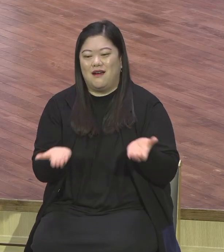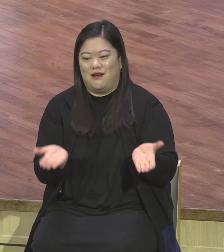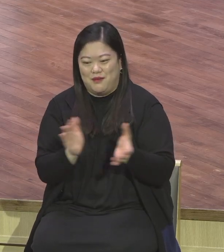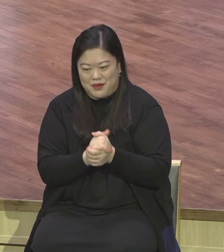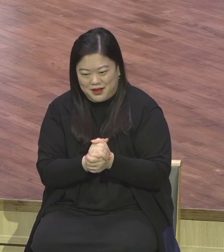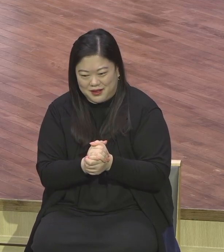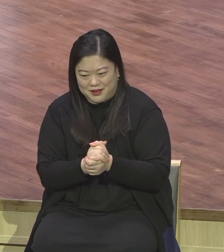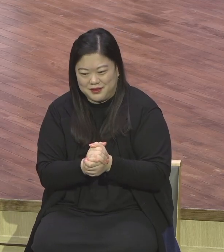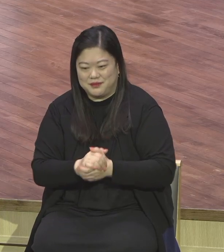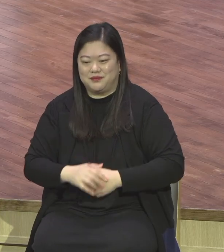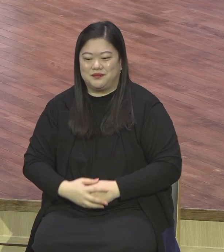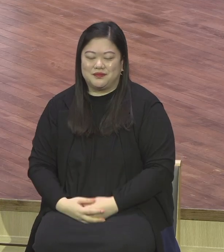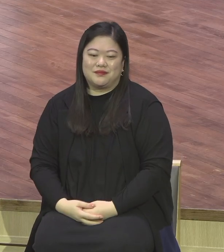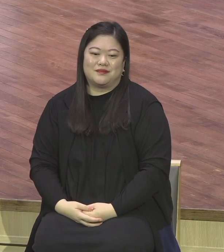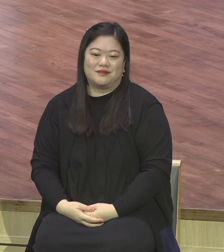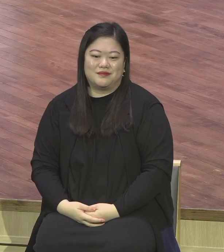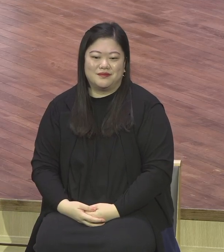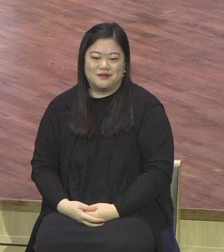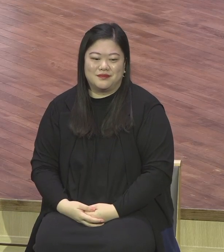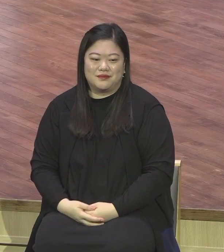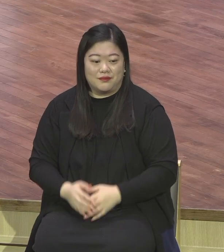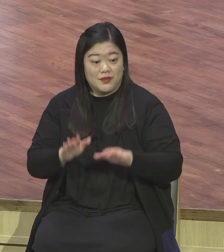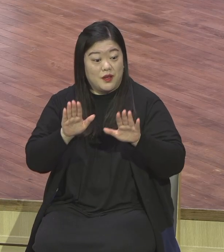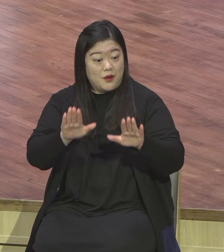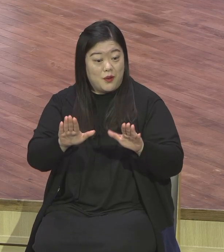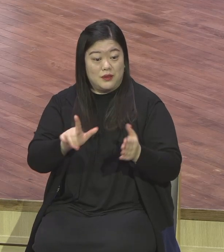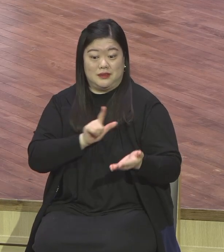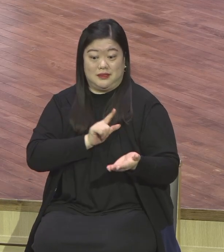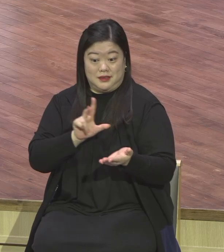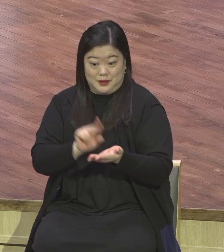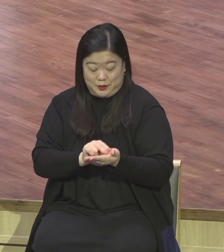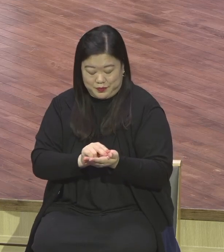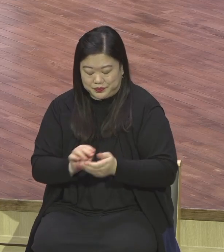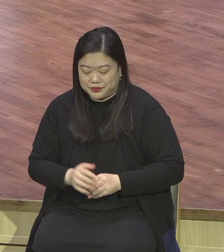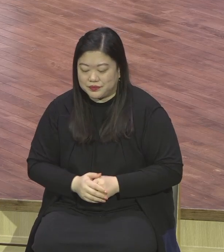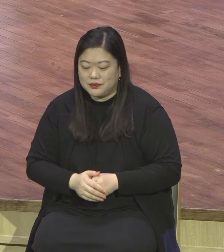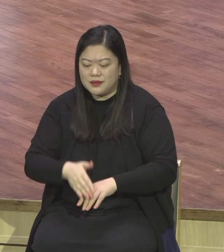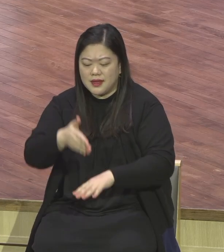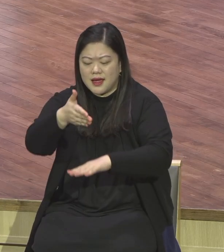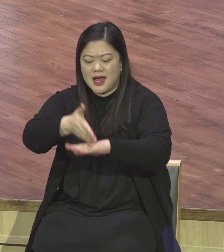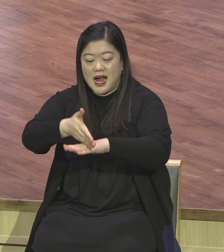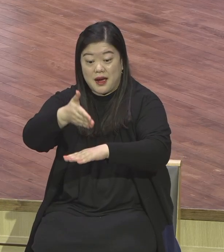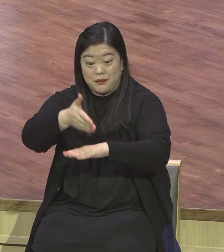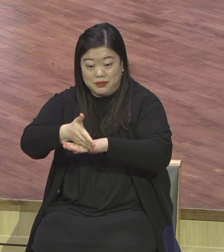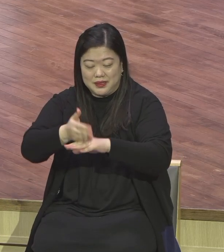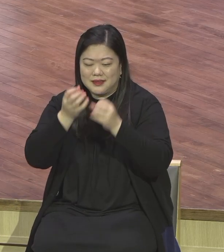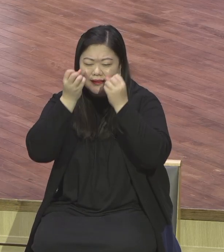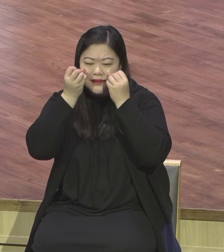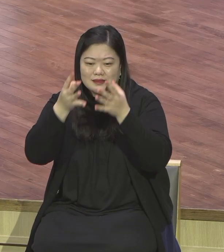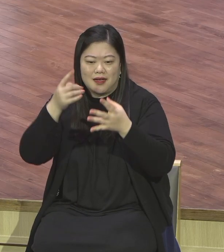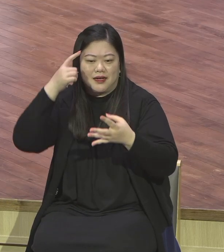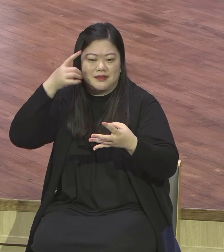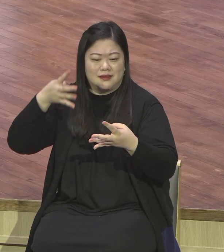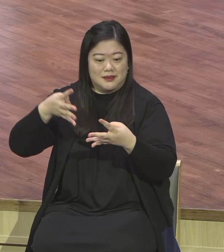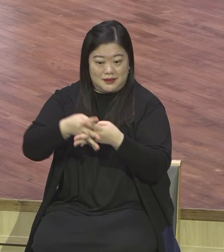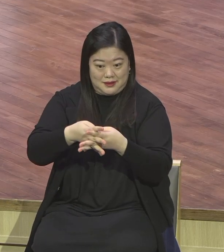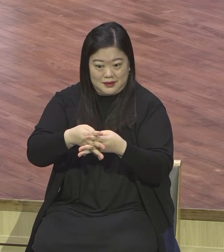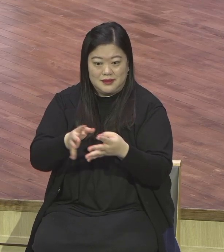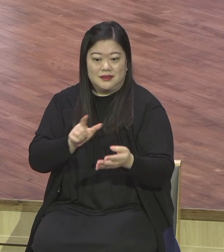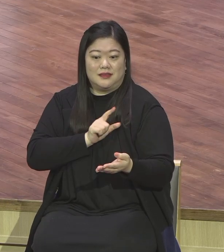이것을 말씀 가지고 감사의 세트이란 제목으로 말씀을 드립니다 오늘은